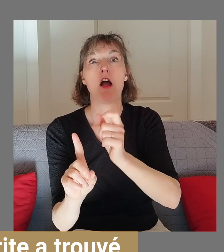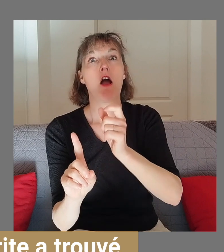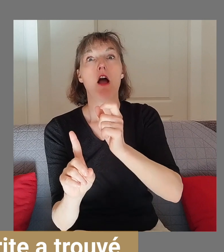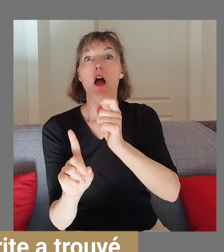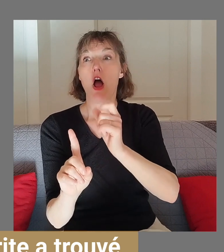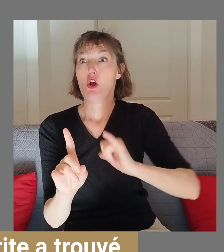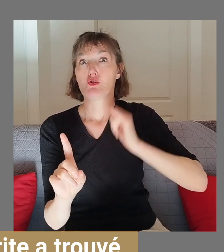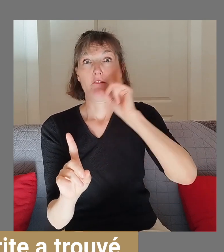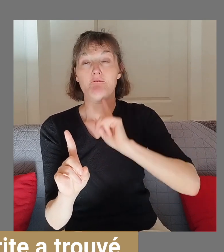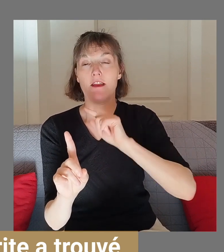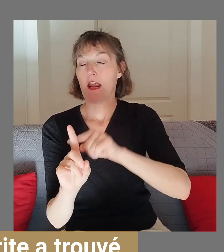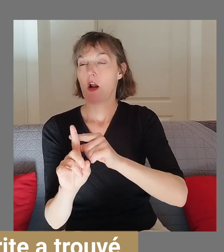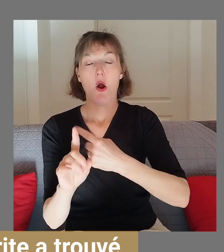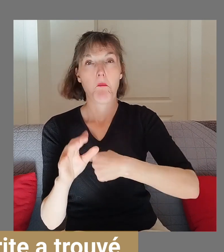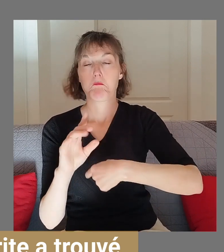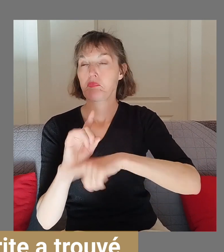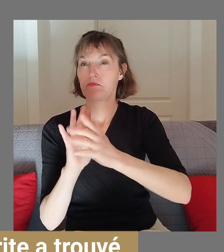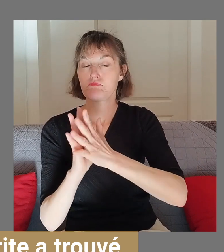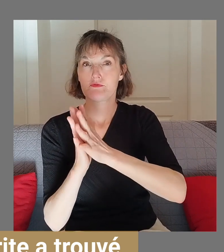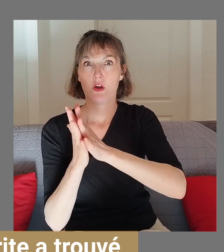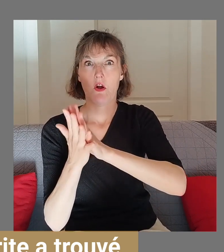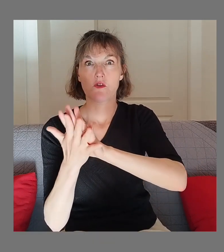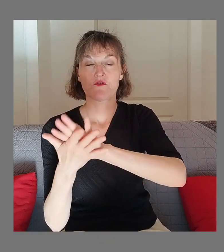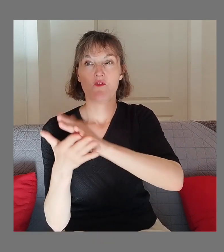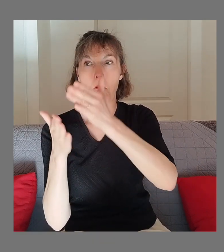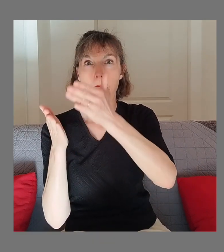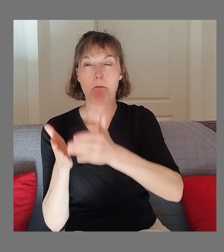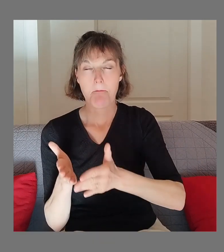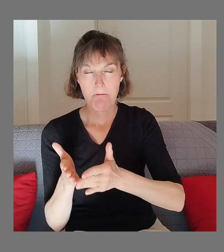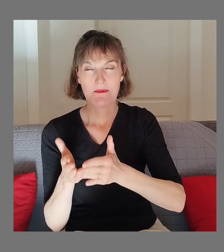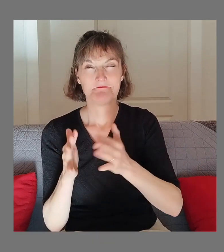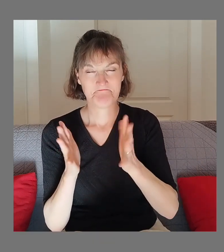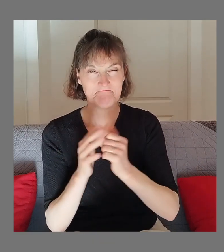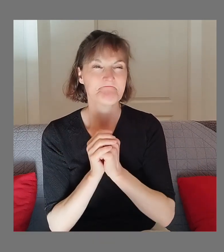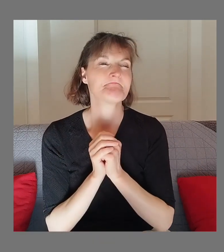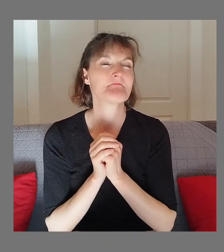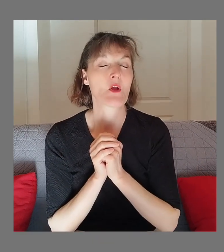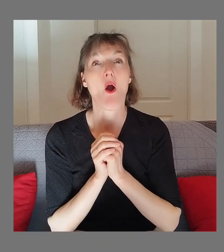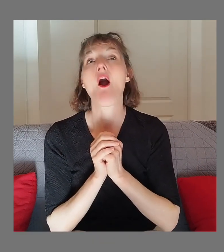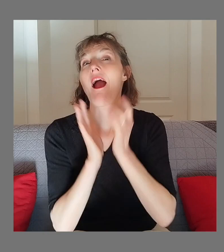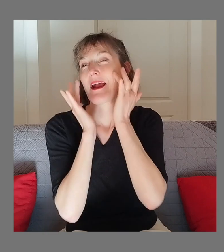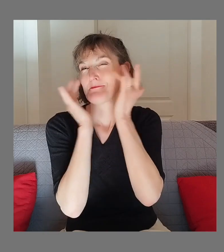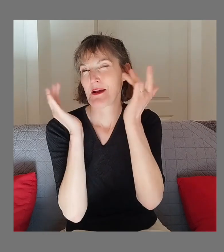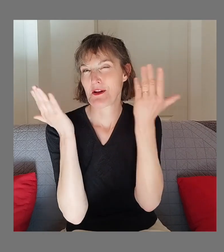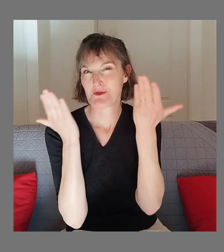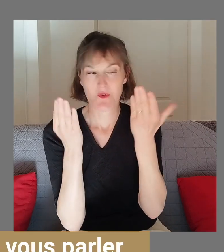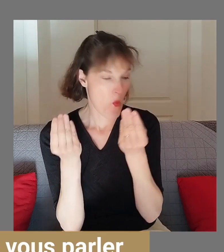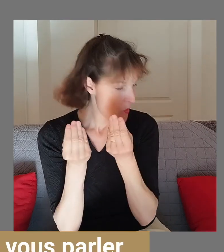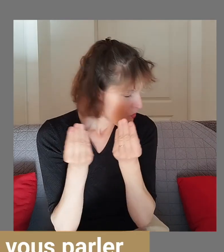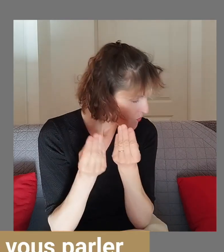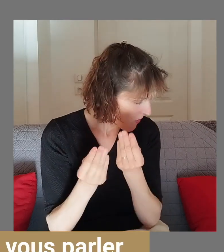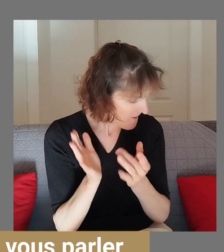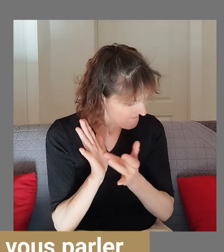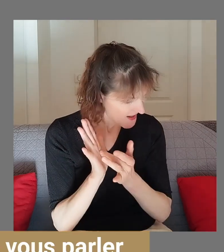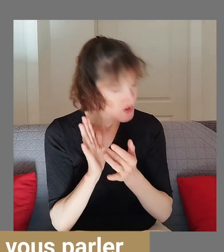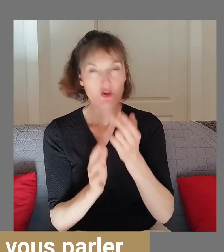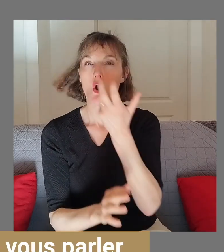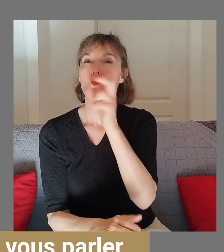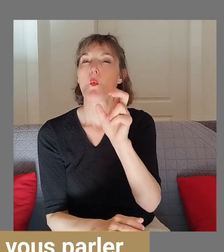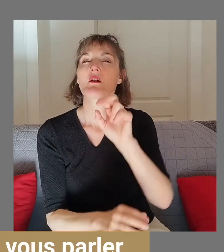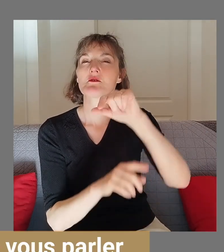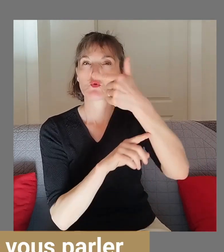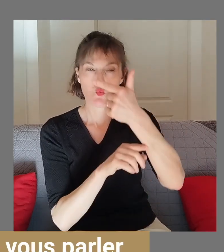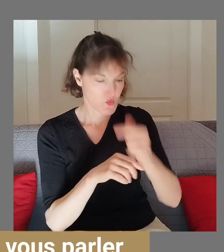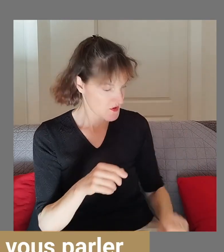Et sœur Marguerite a trouvé un moyen, en fait, pour que Marie puisse apprendre. Je vais donc vous parler de